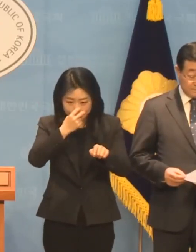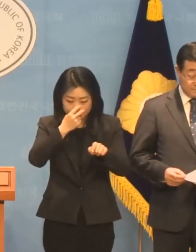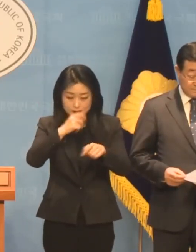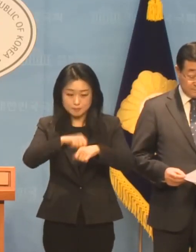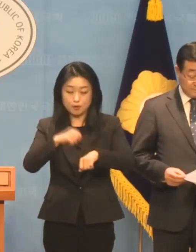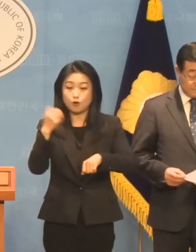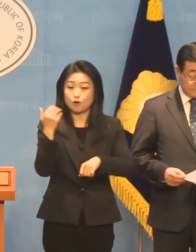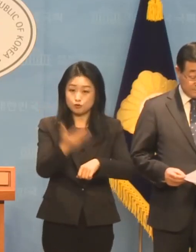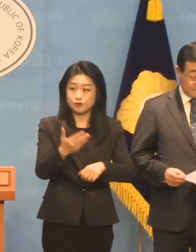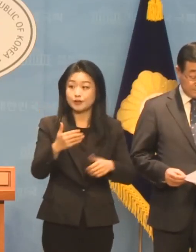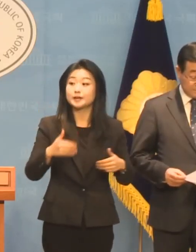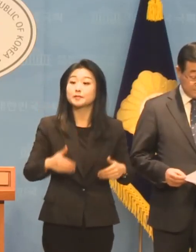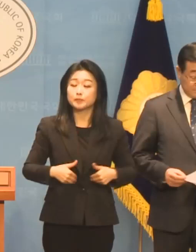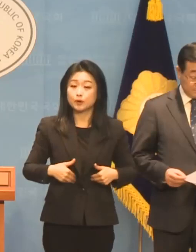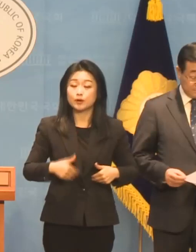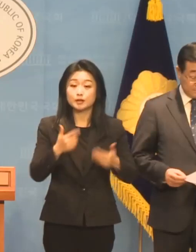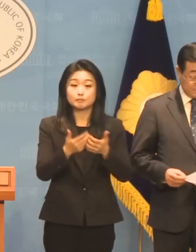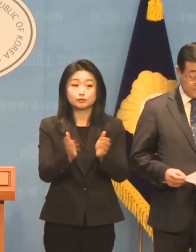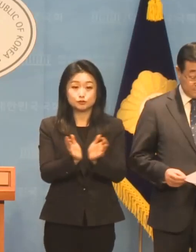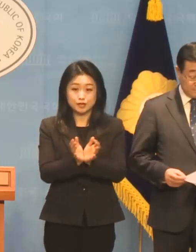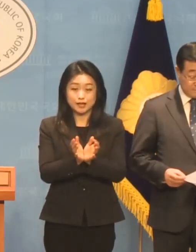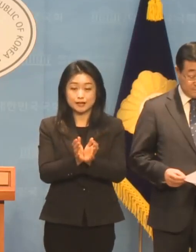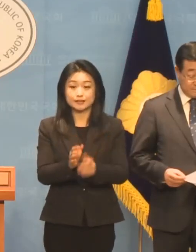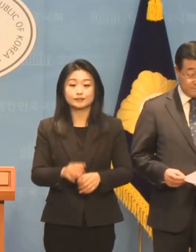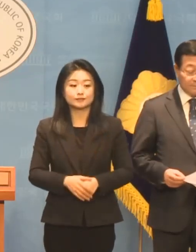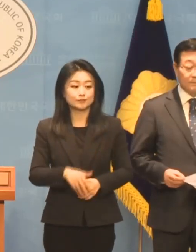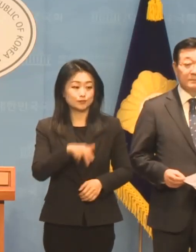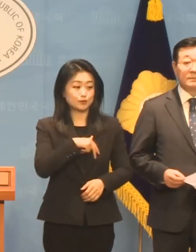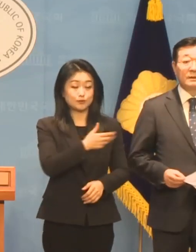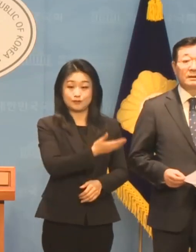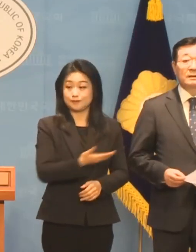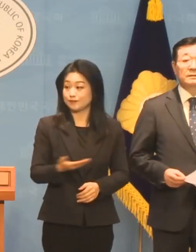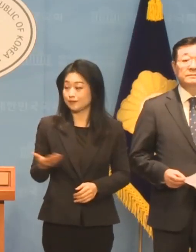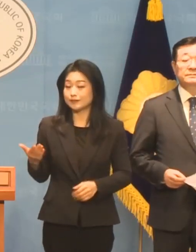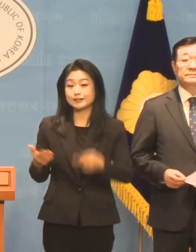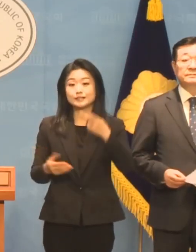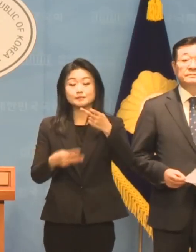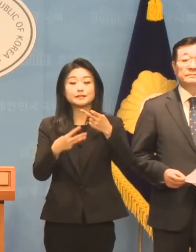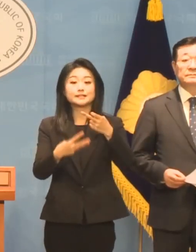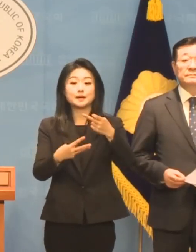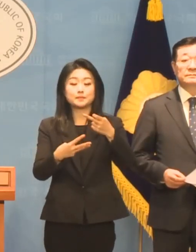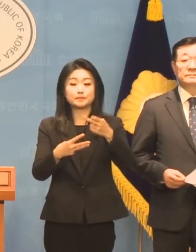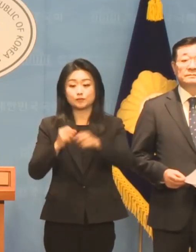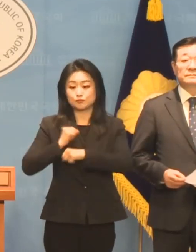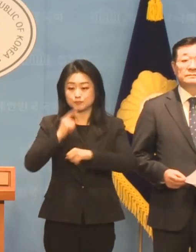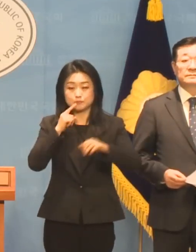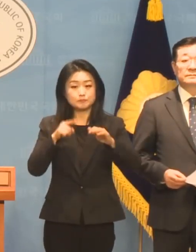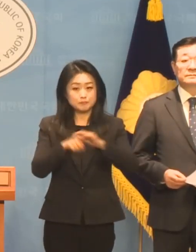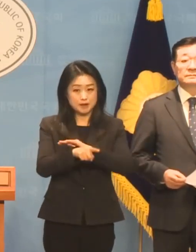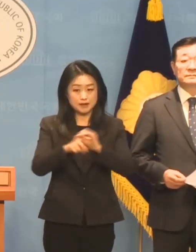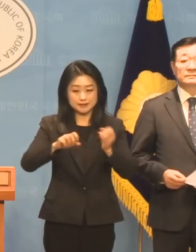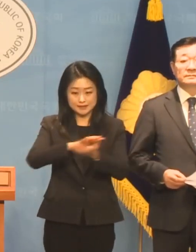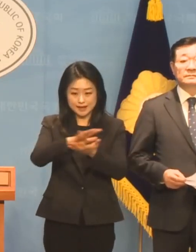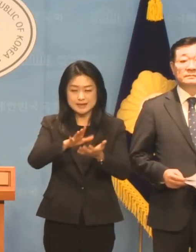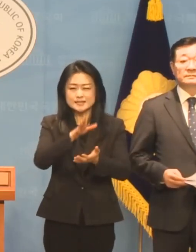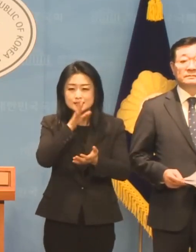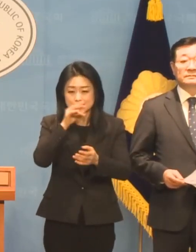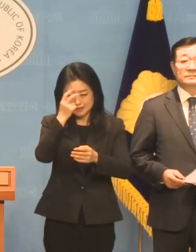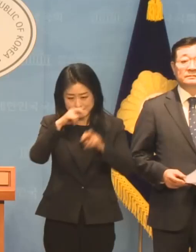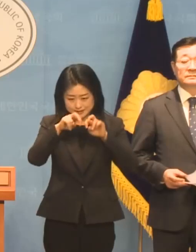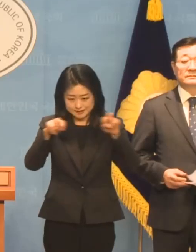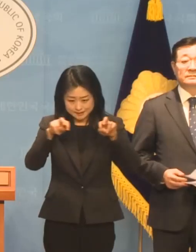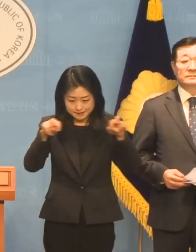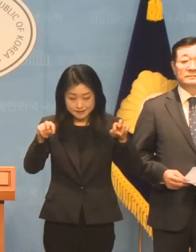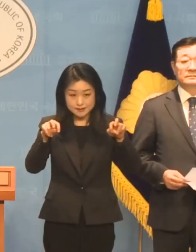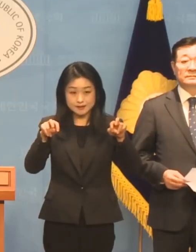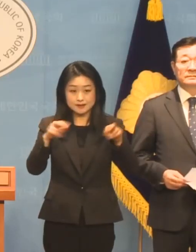단죄입니다. 더불어민주당 국조특위위원 1동은 12.3 비상계엄과 내란의 실체적 진실을 밝히는